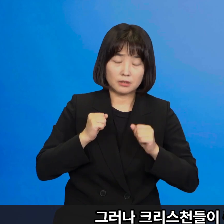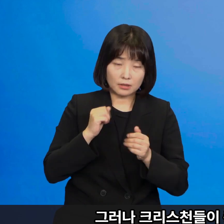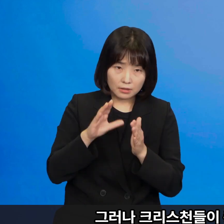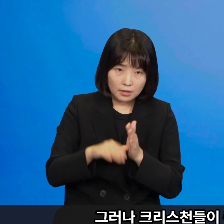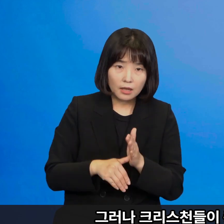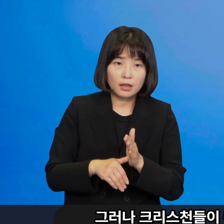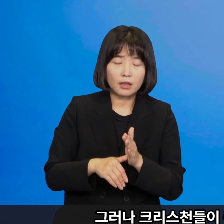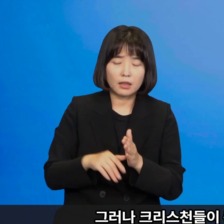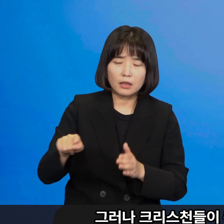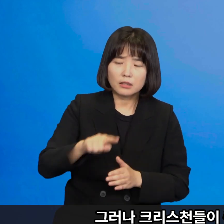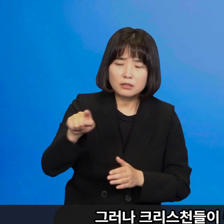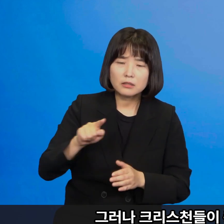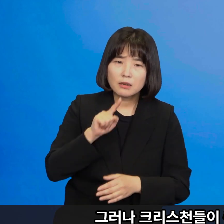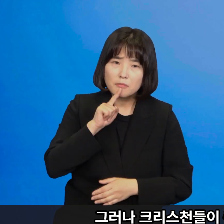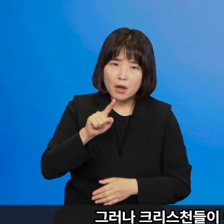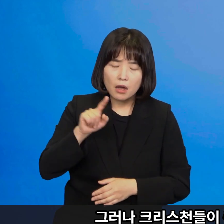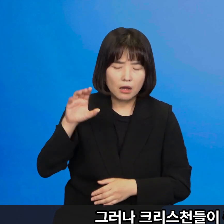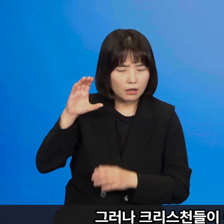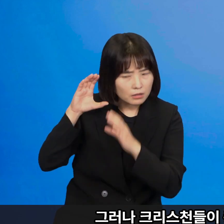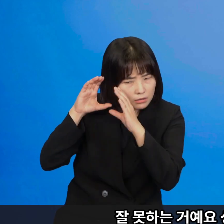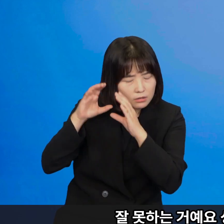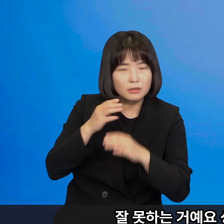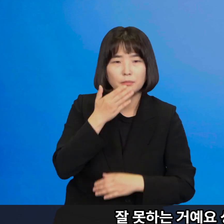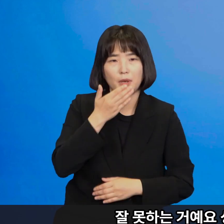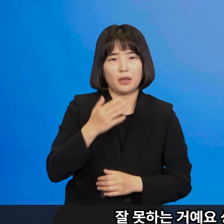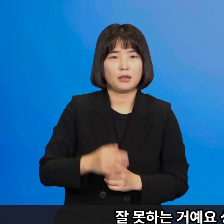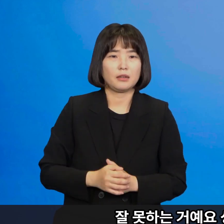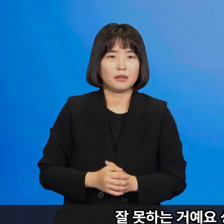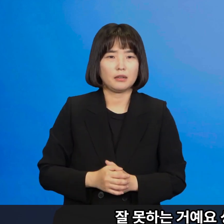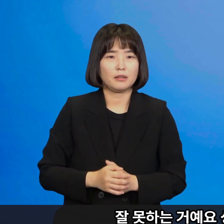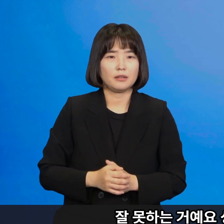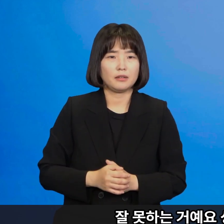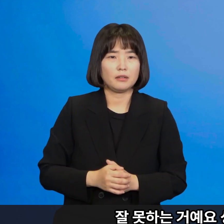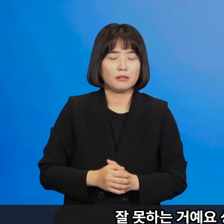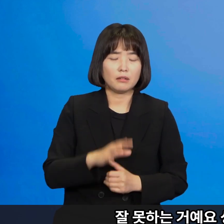그러나 크리스천들이 종종 이런 경우가 있는데 잘 못하는